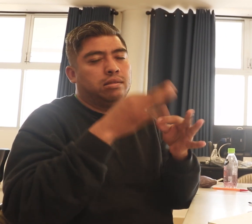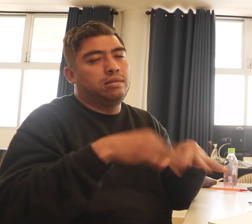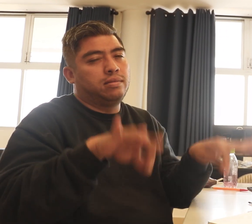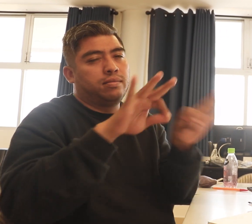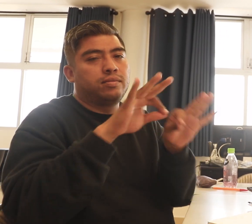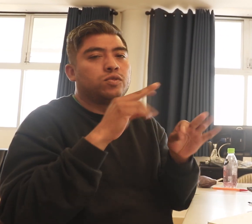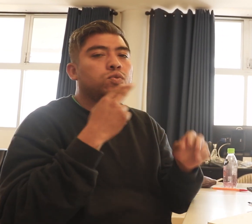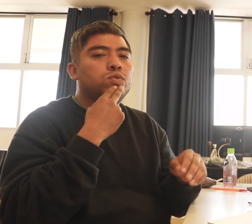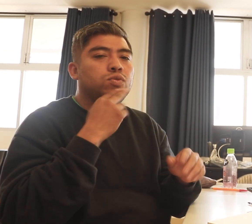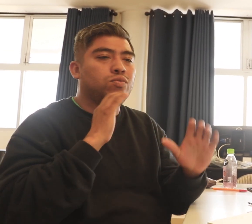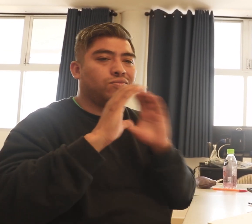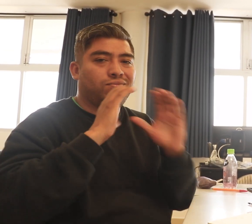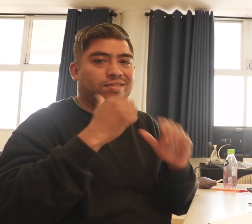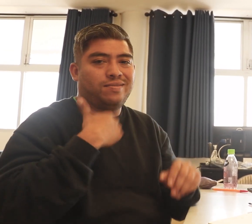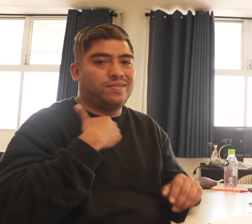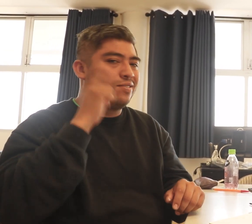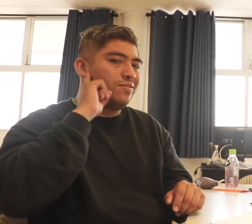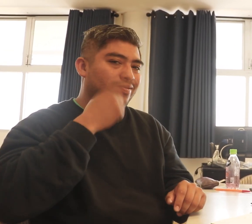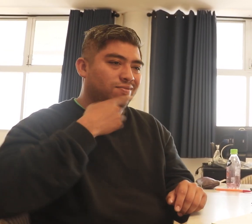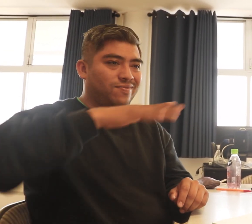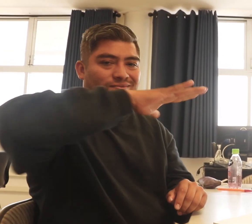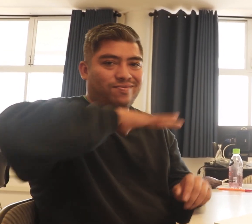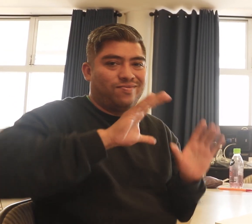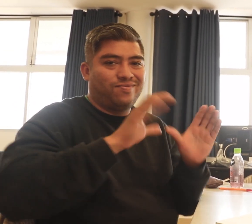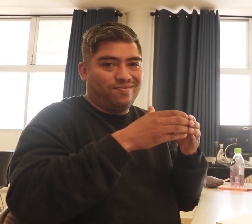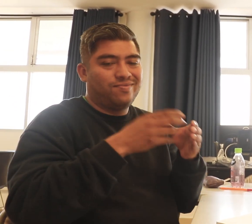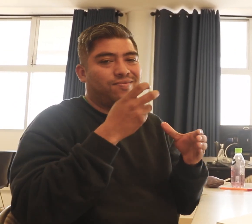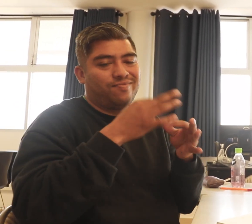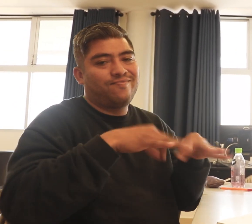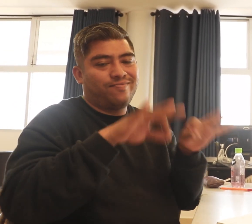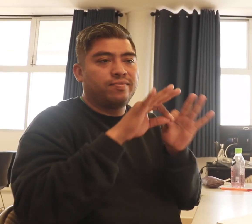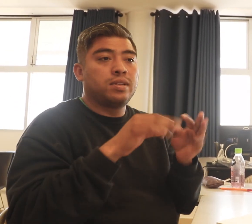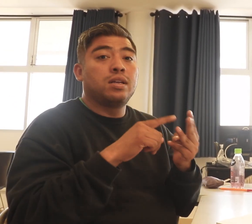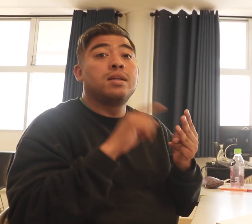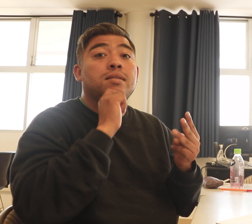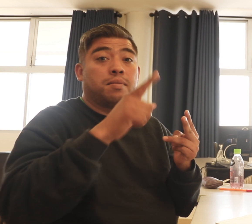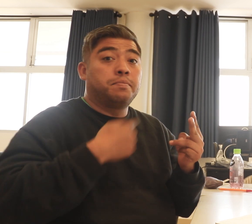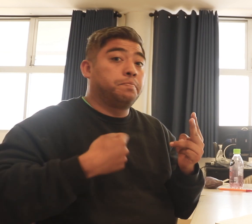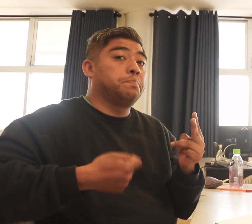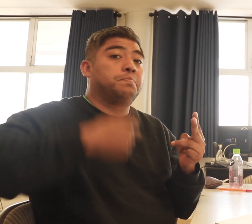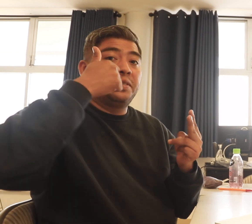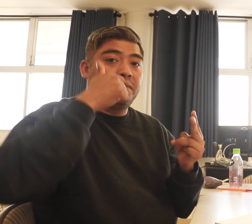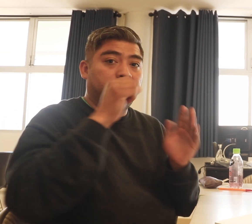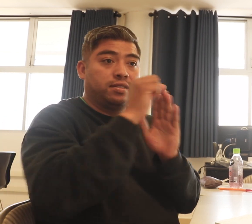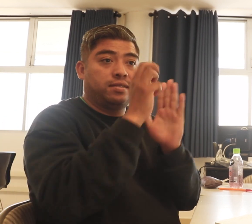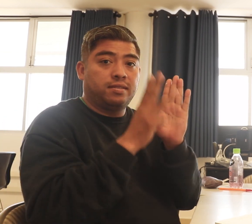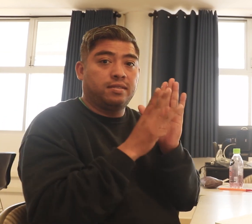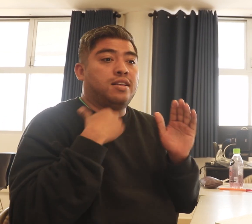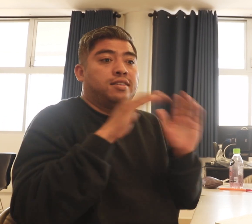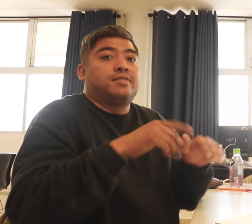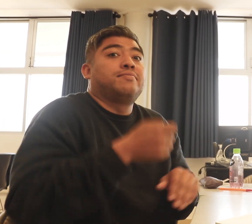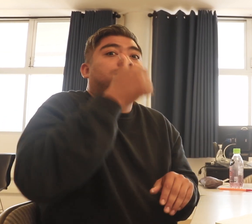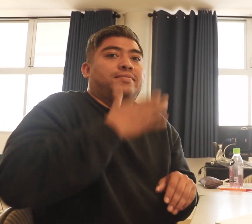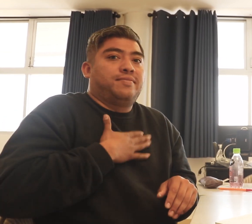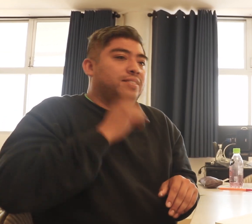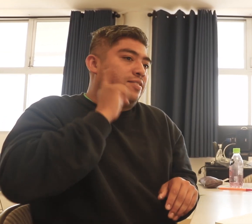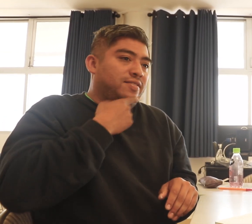que los intérpretes de aquí hacen buen uso de la lengua de señas y apoyan a la comunidad de sordos. También sé